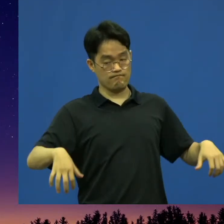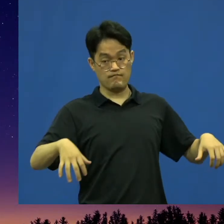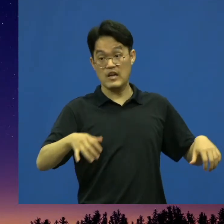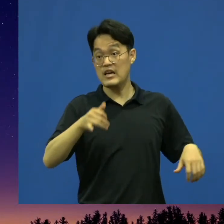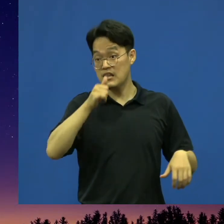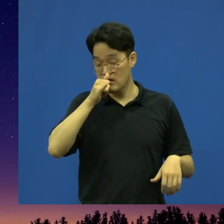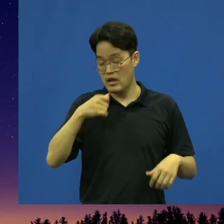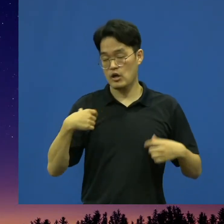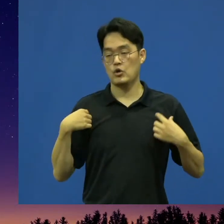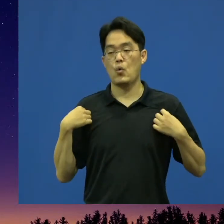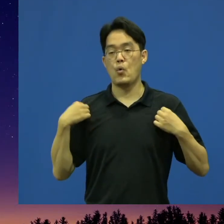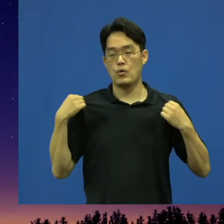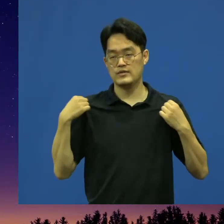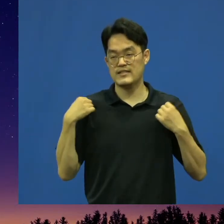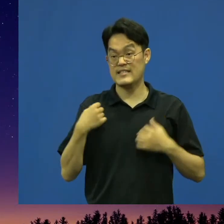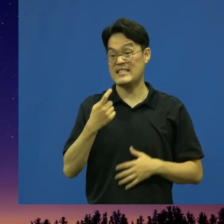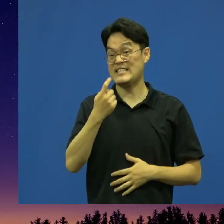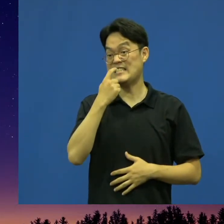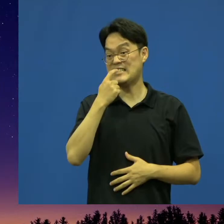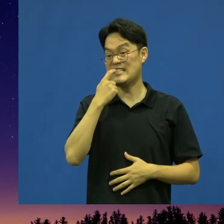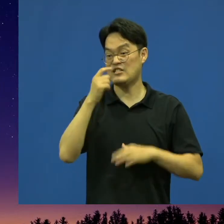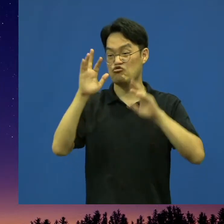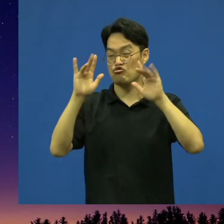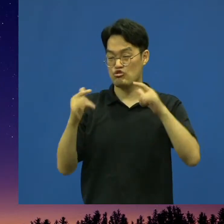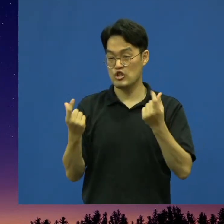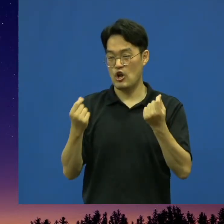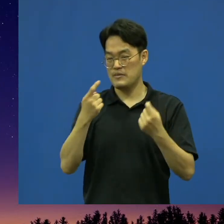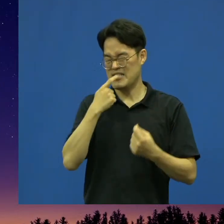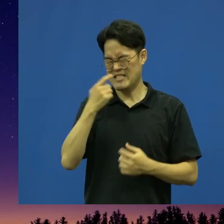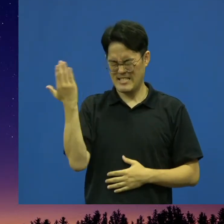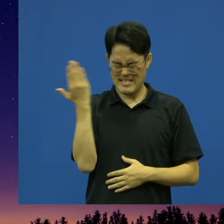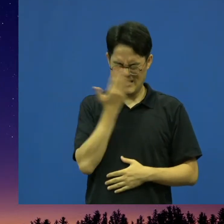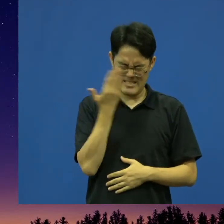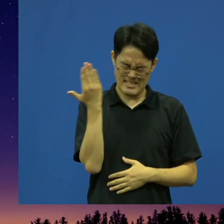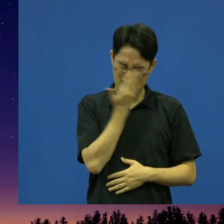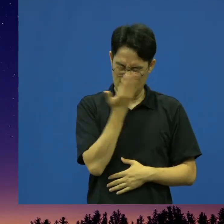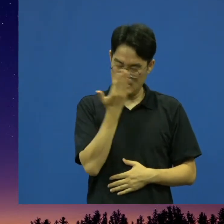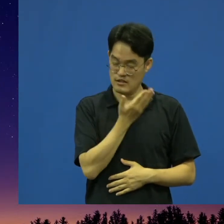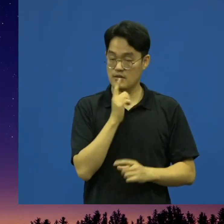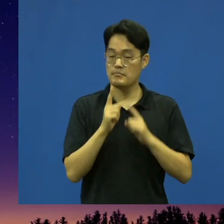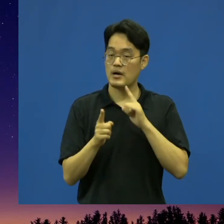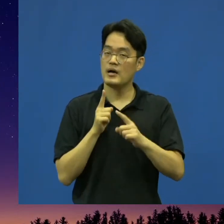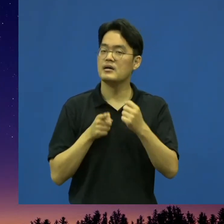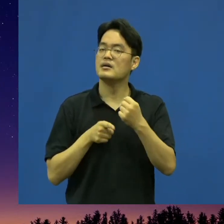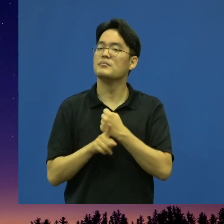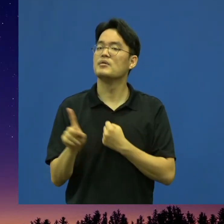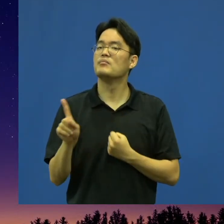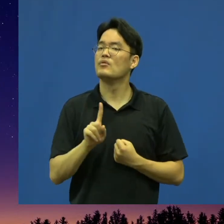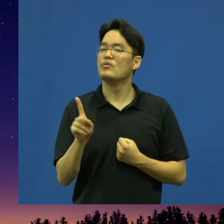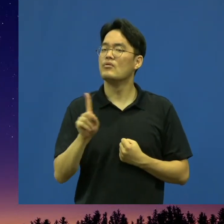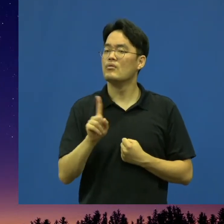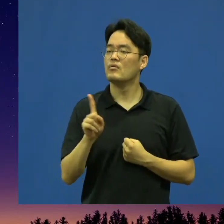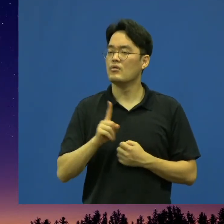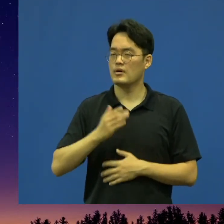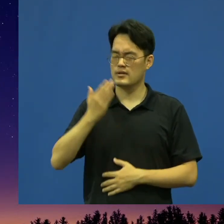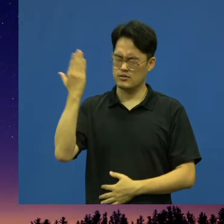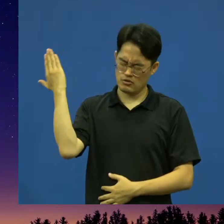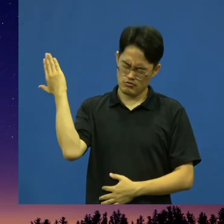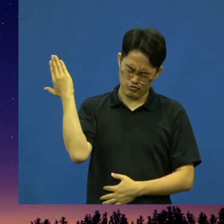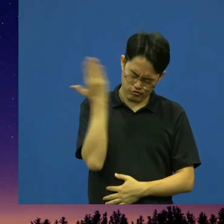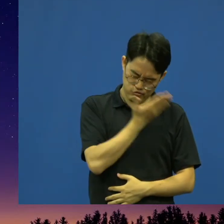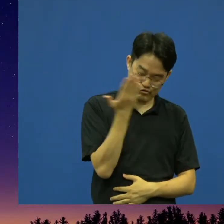그의 옷은 희기가 눈 같고, 옷이 희기가 눈 같다는 게 뭘 말할까요? 순결하시고